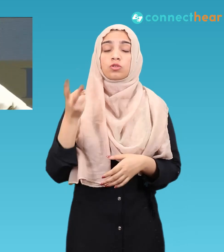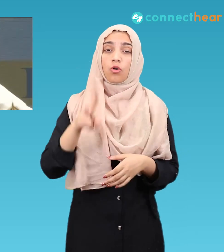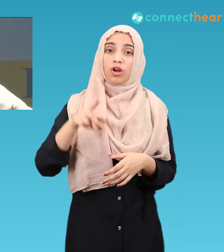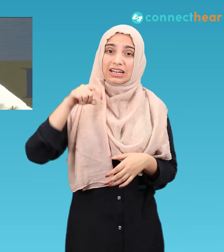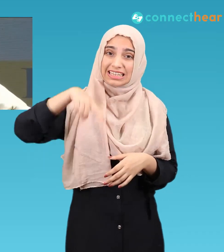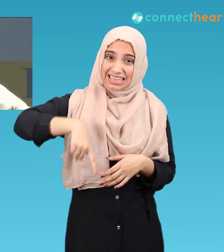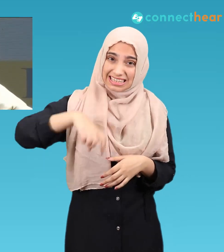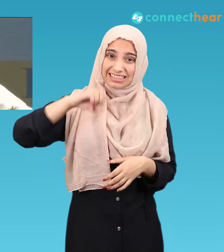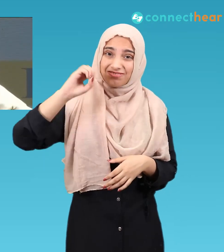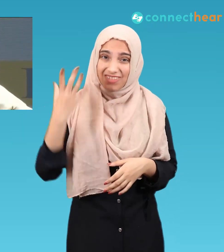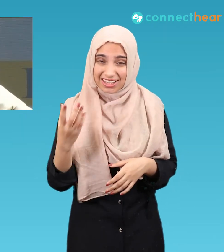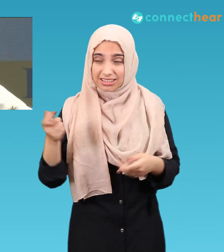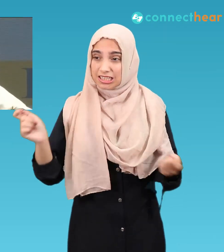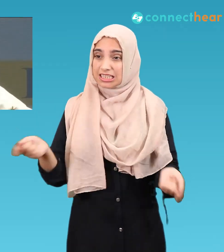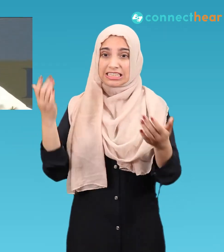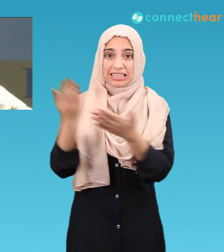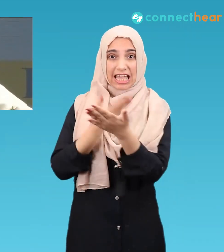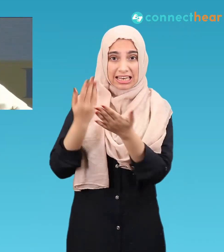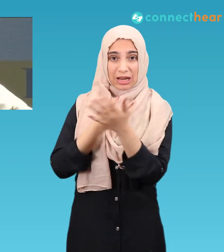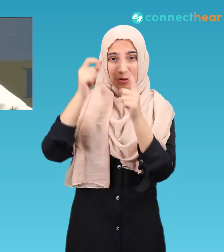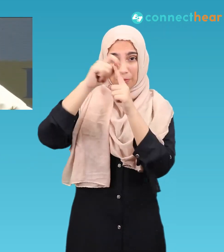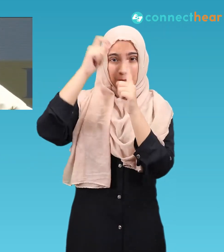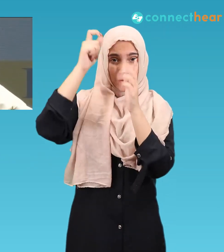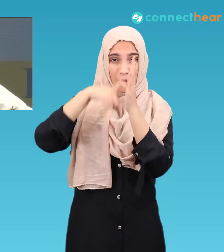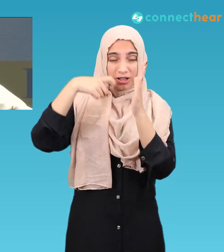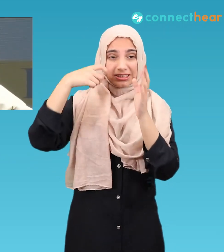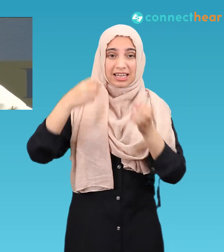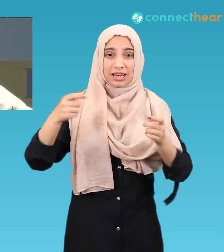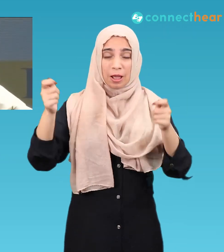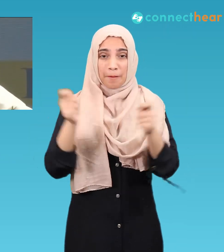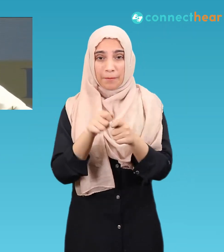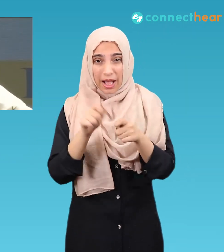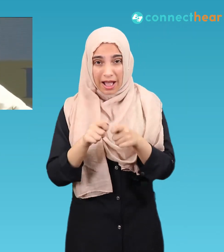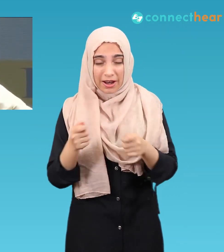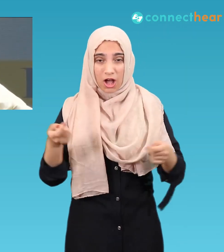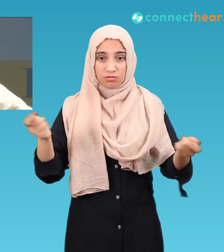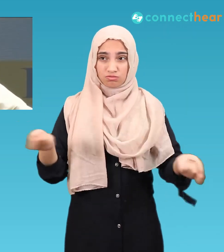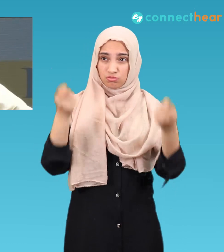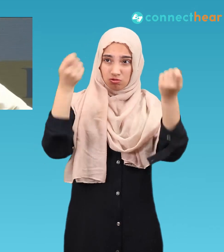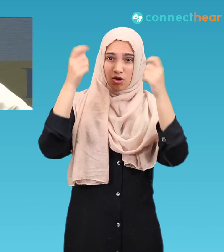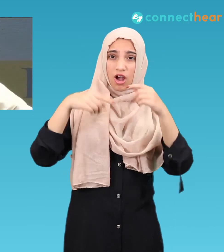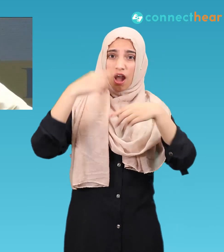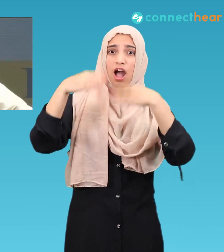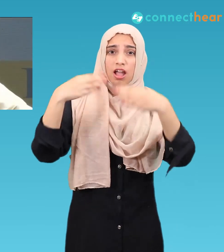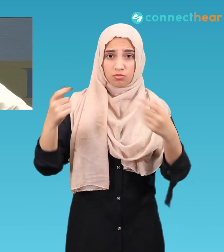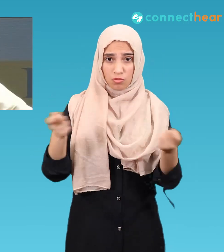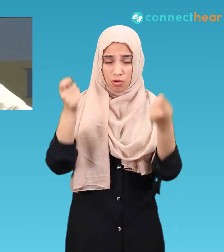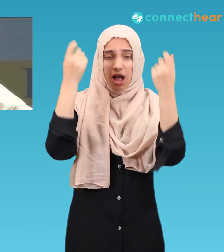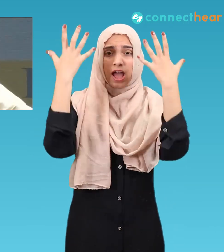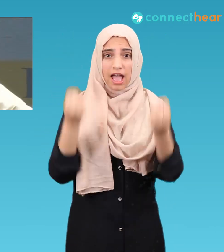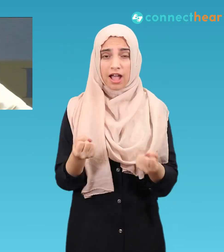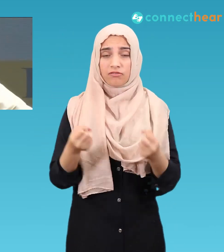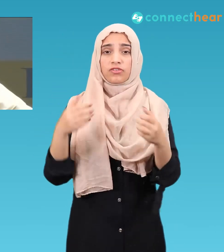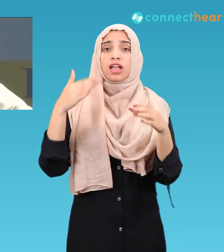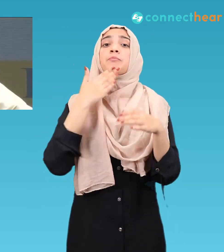کریشن۔ جب دولت میں اضافہ ہوگا ہی تو ہمارے میں